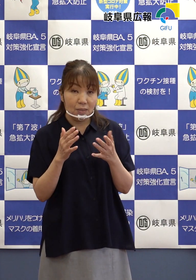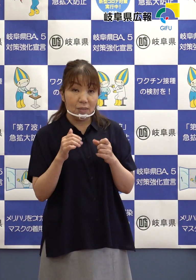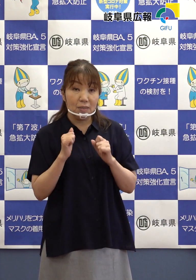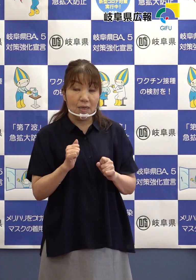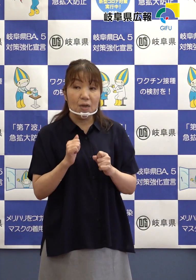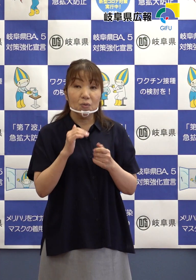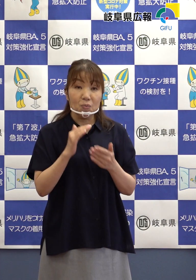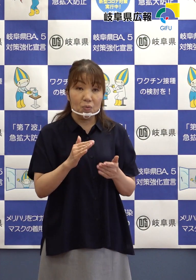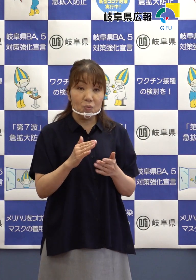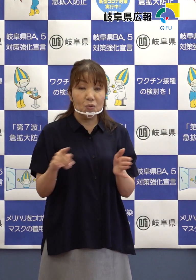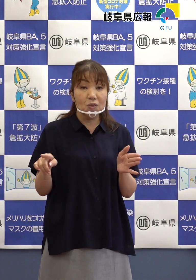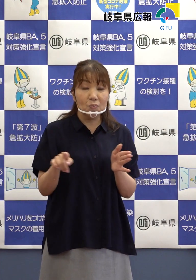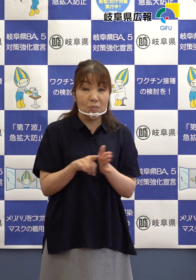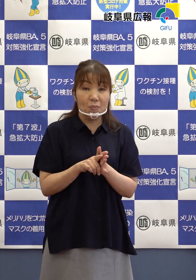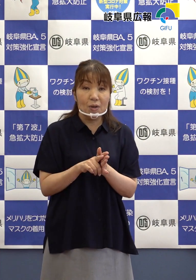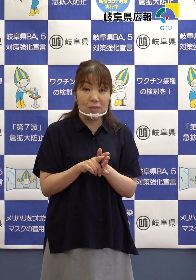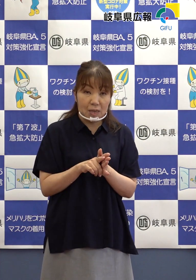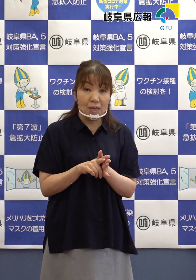こともこの